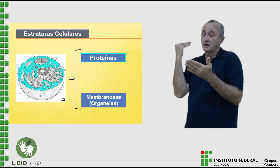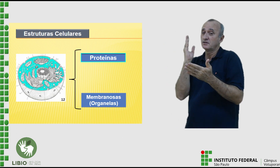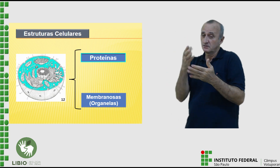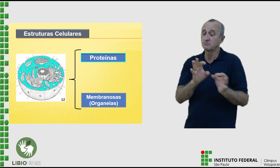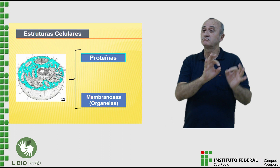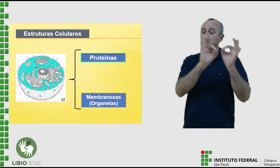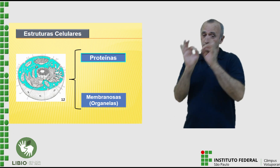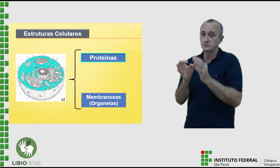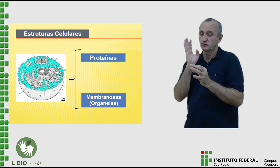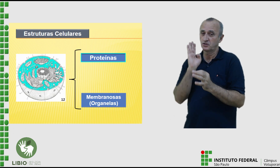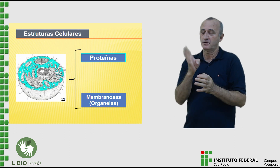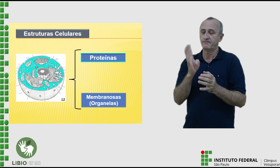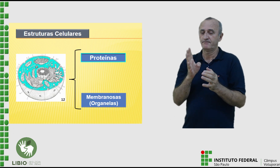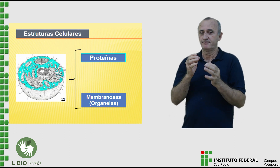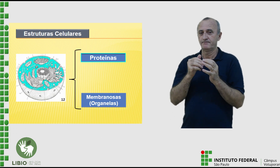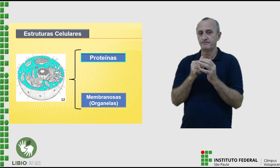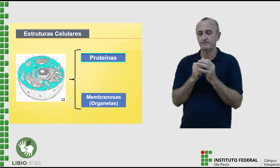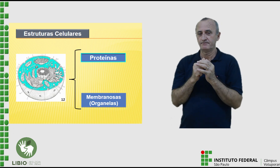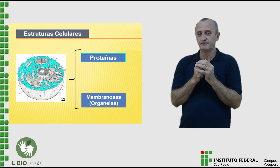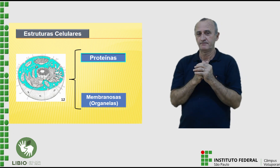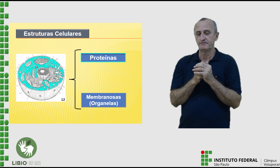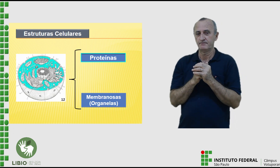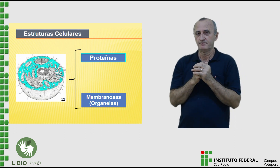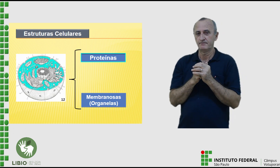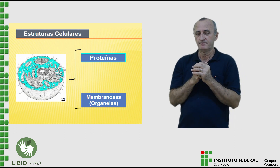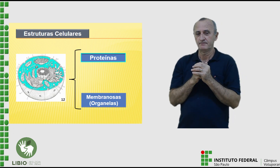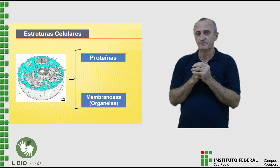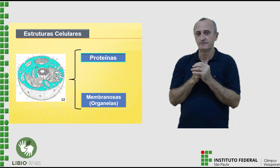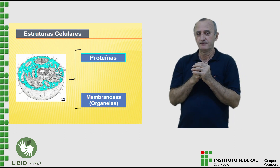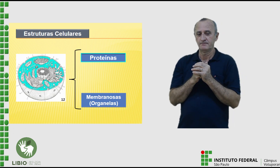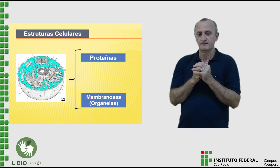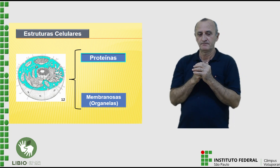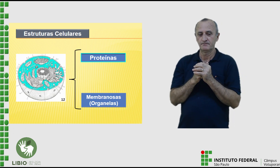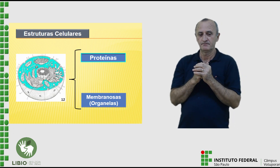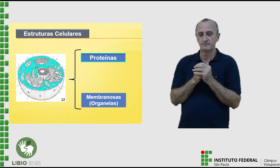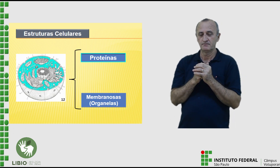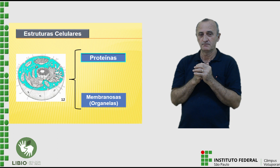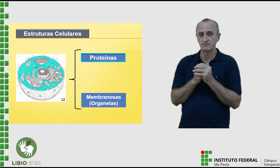já vimos em aulas anteriores.